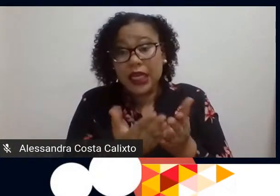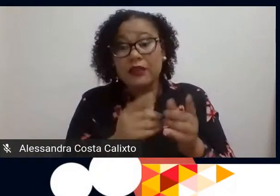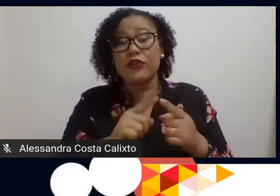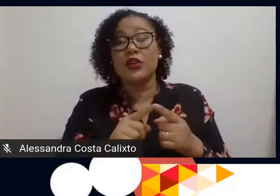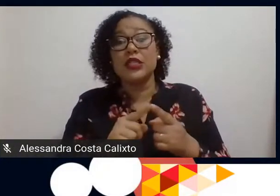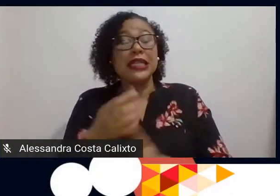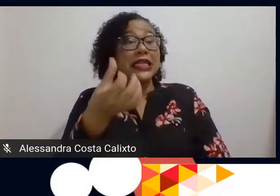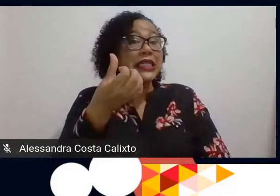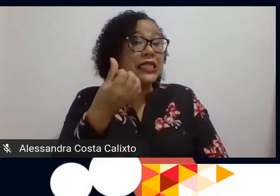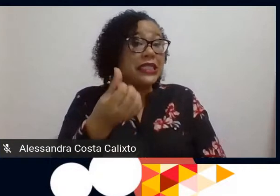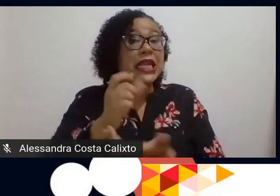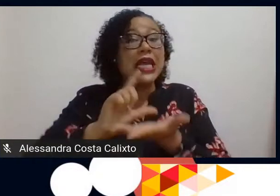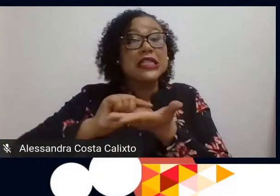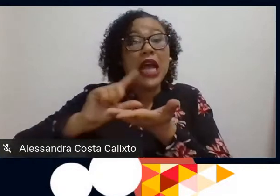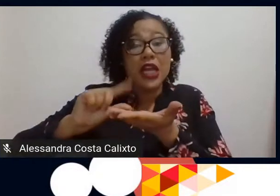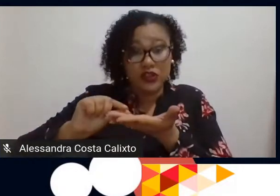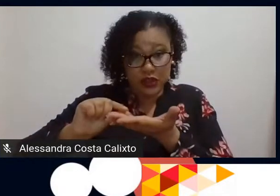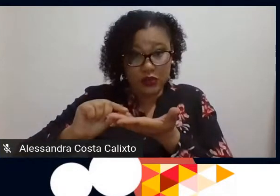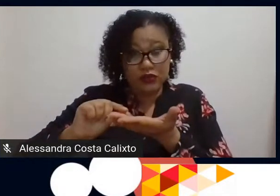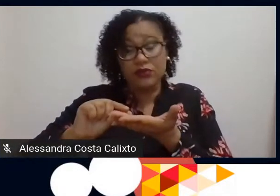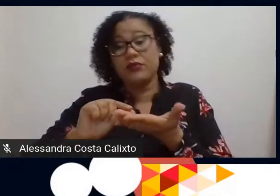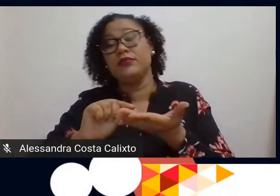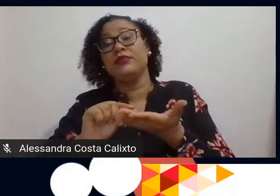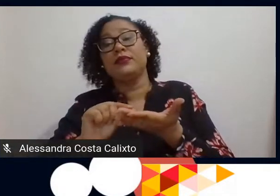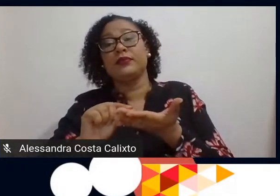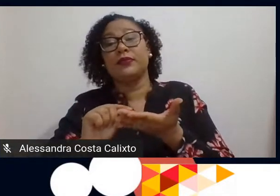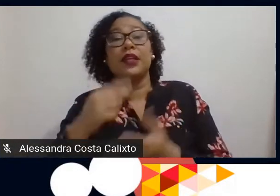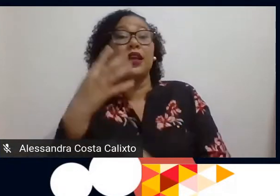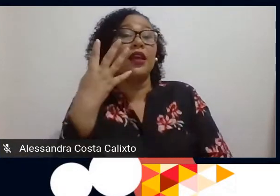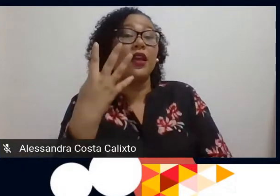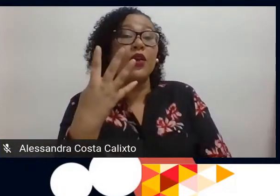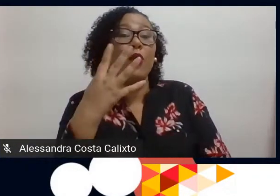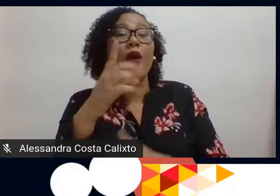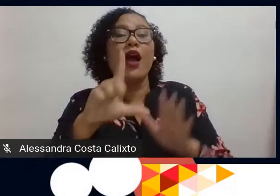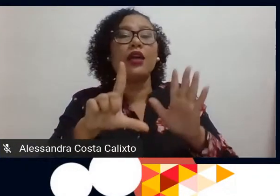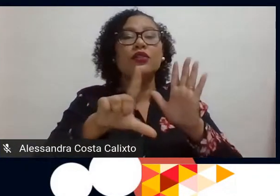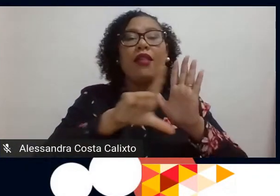encontramos nove livros, seis